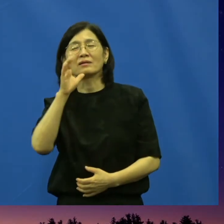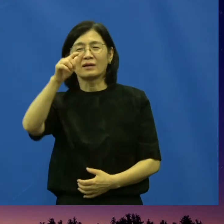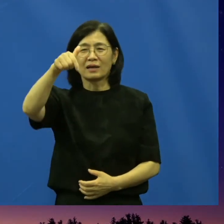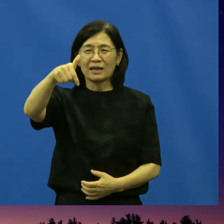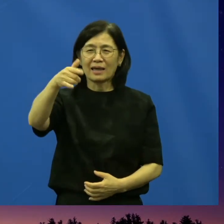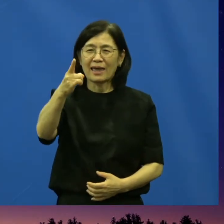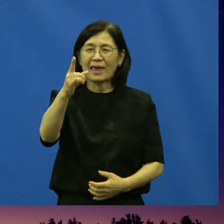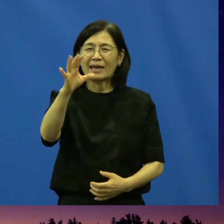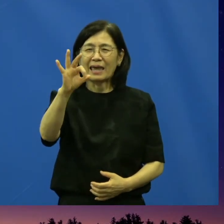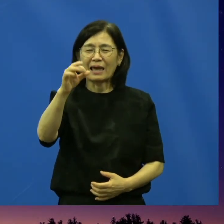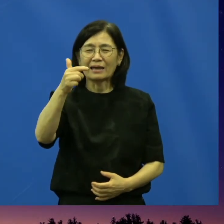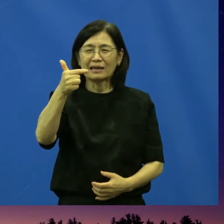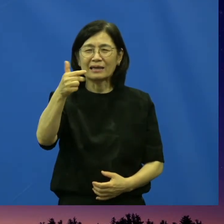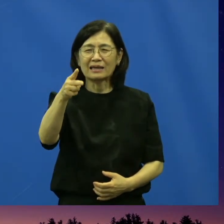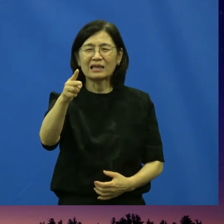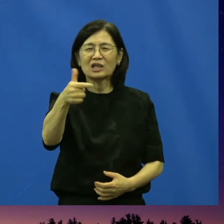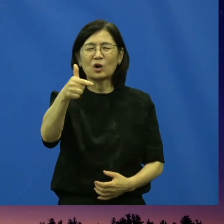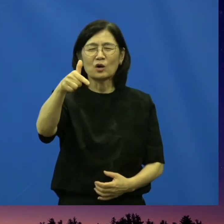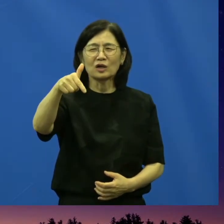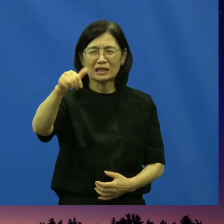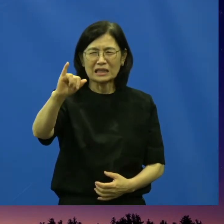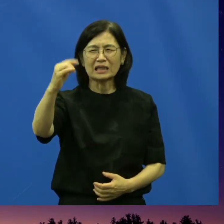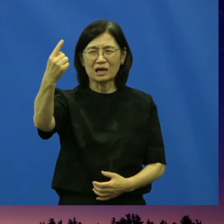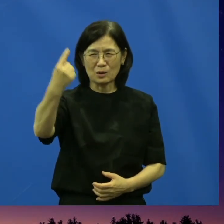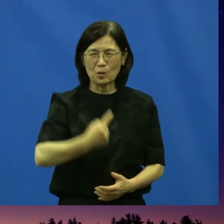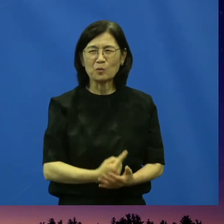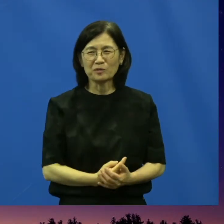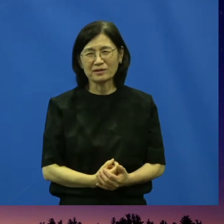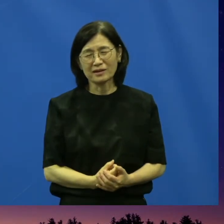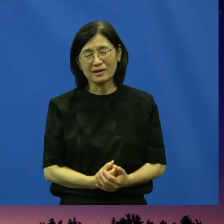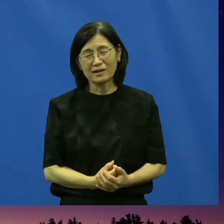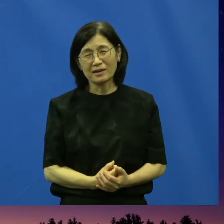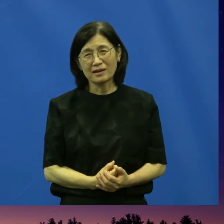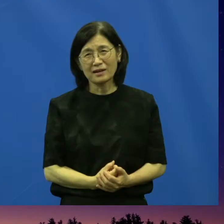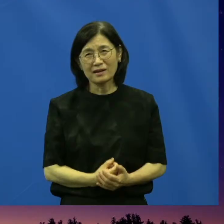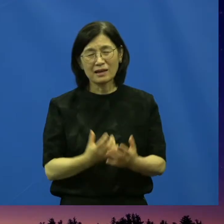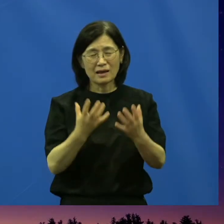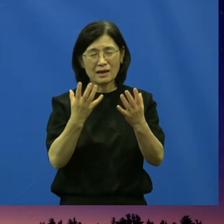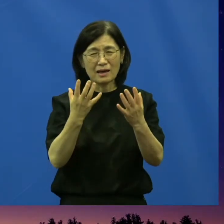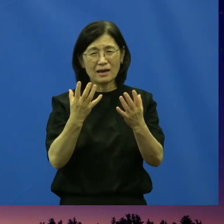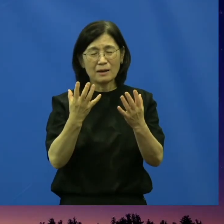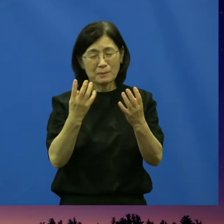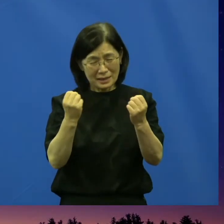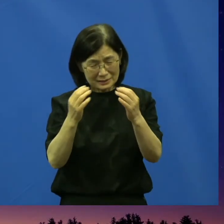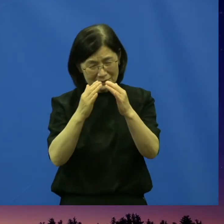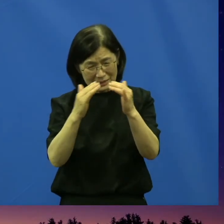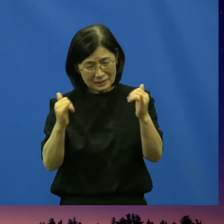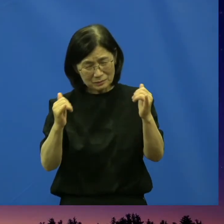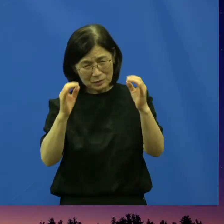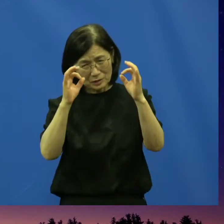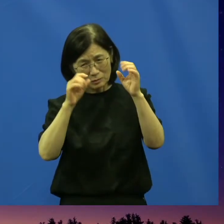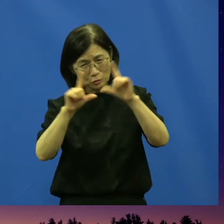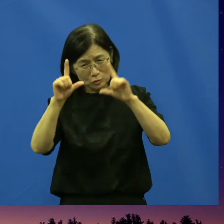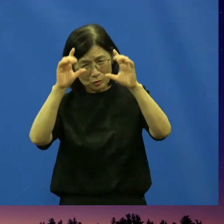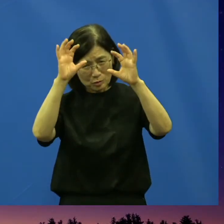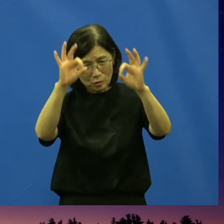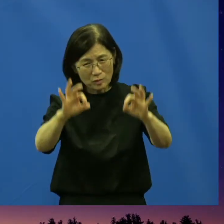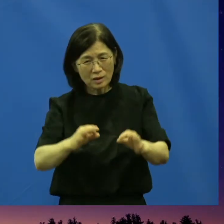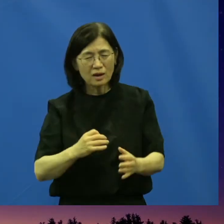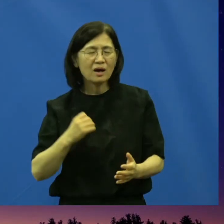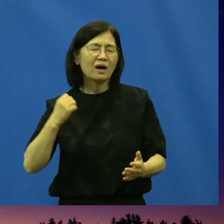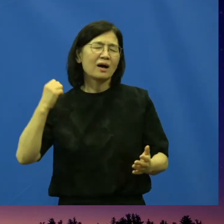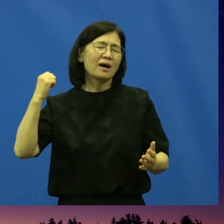버거운 거예요, 버거운 거예요. 여러분, 많은 사람들의 입에서 뭐가 나오면 탄식이 나오는 거예요, 탄식.